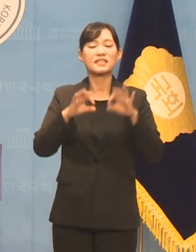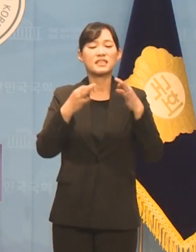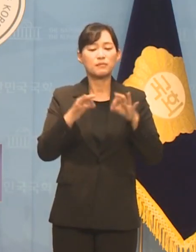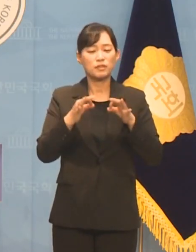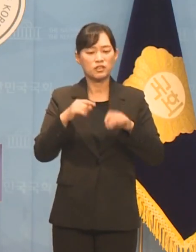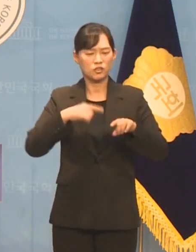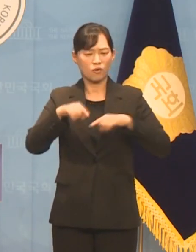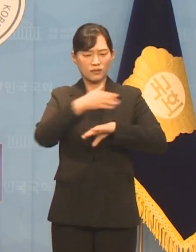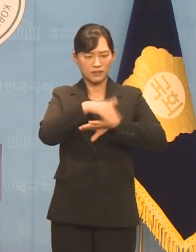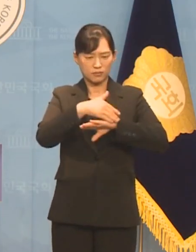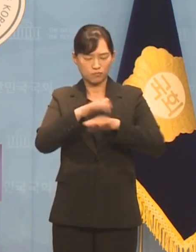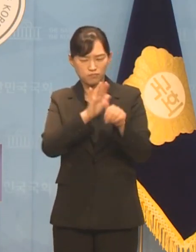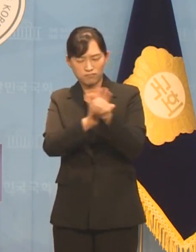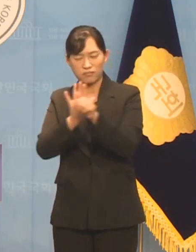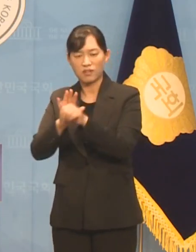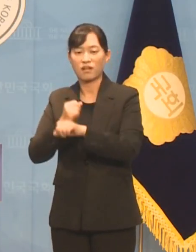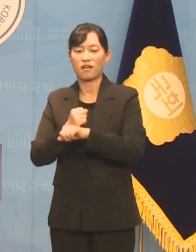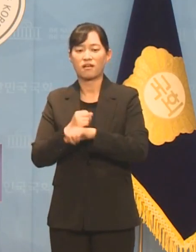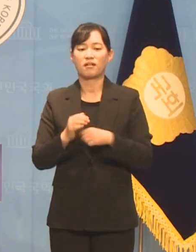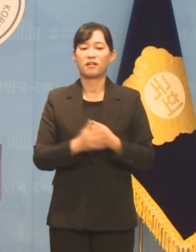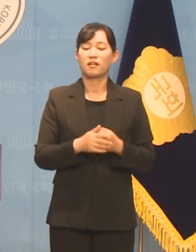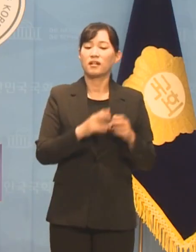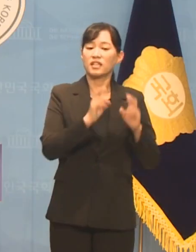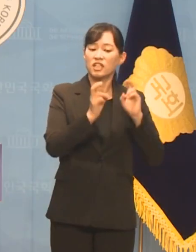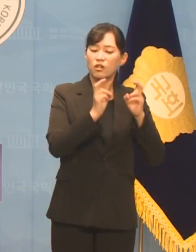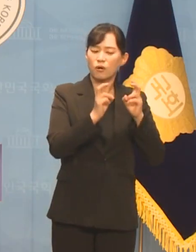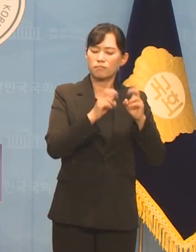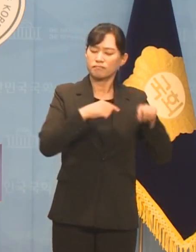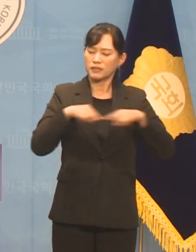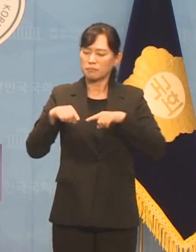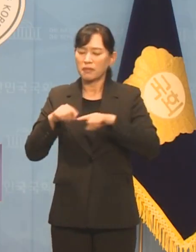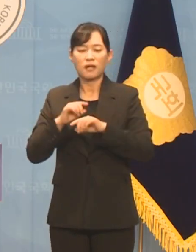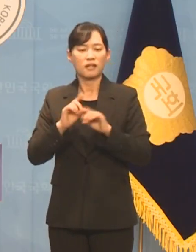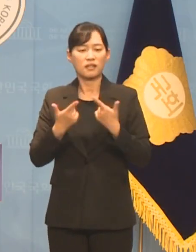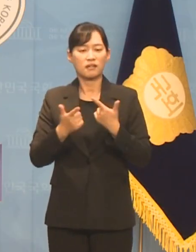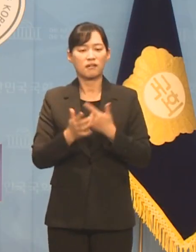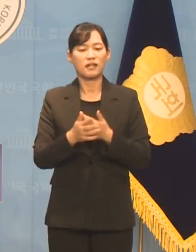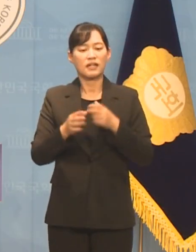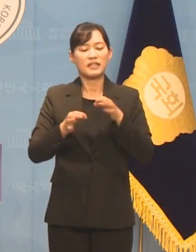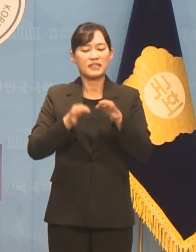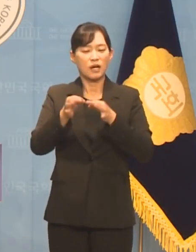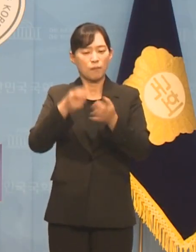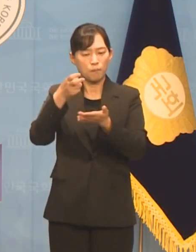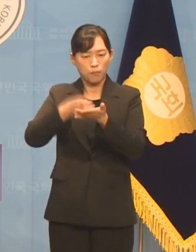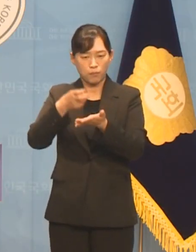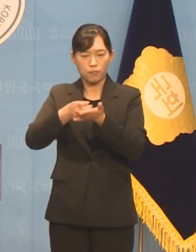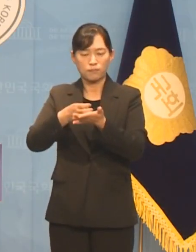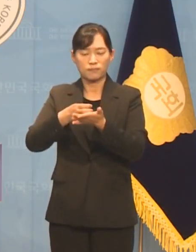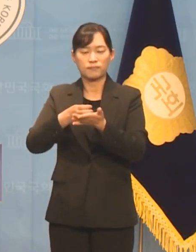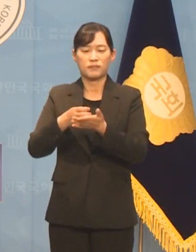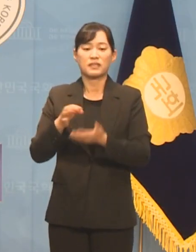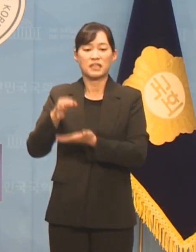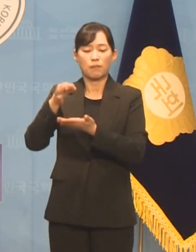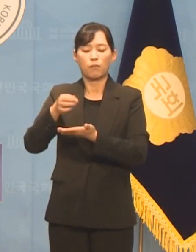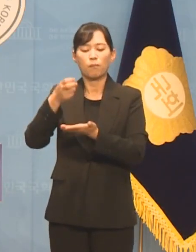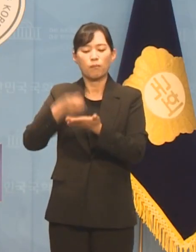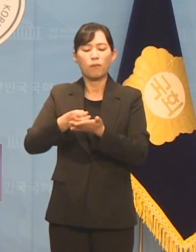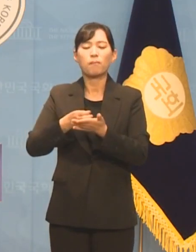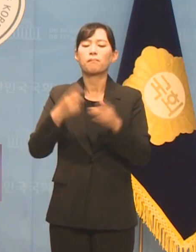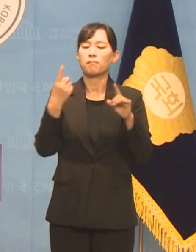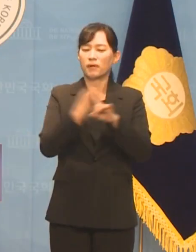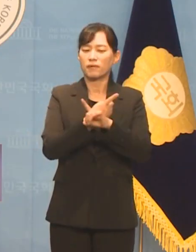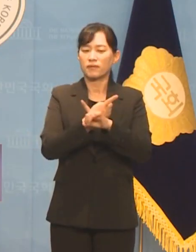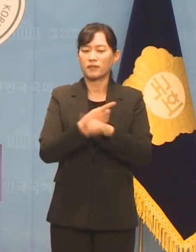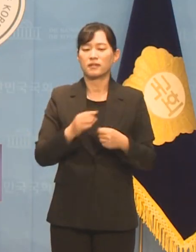성장을 뒷받침하겠습니다. 기업 지배구조 개선과 상법 자본시장법 개정은 자본시장